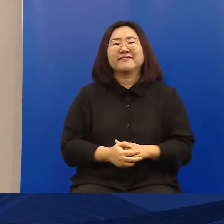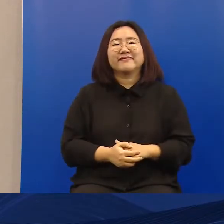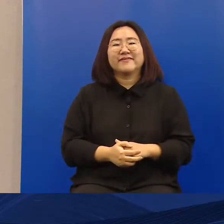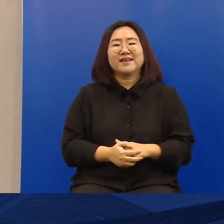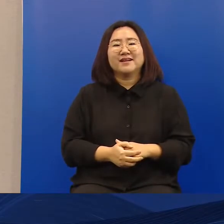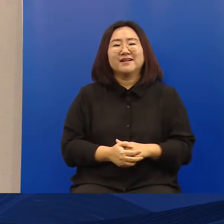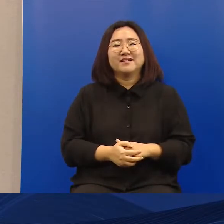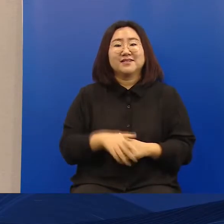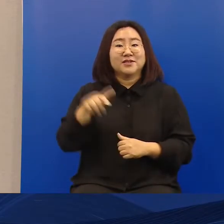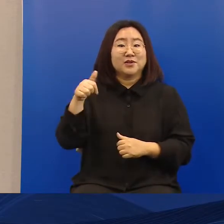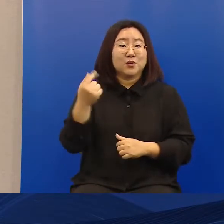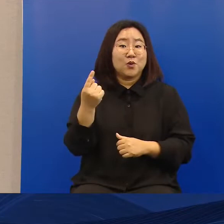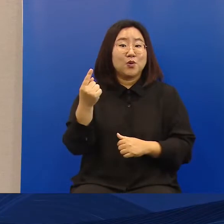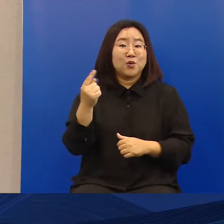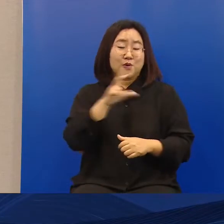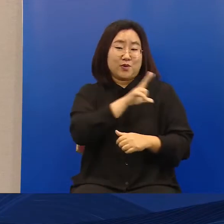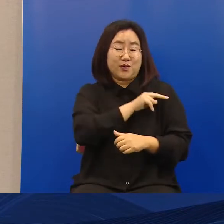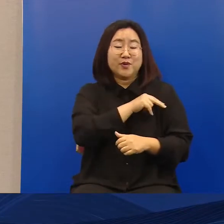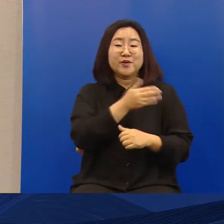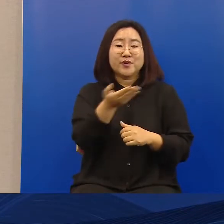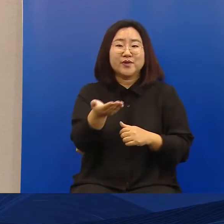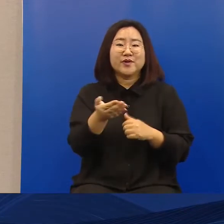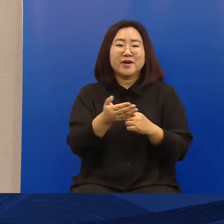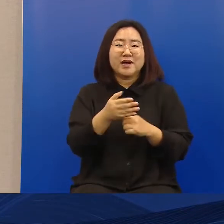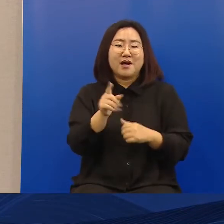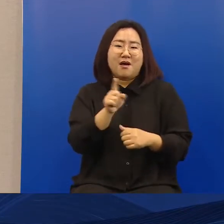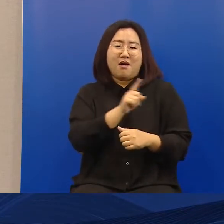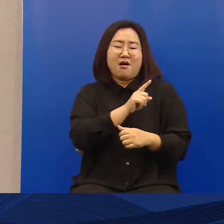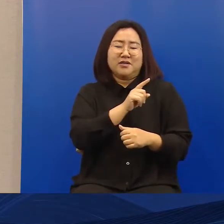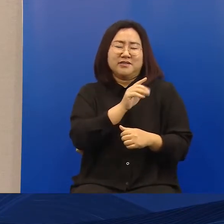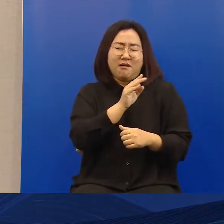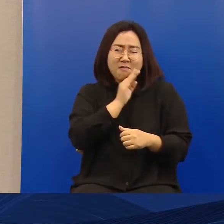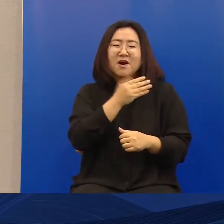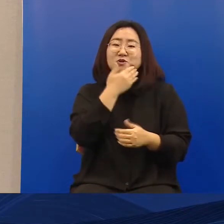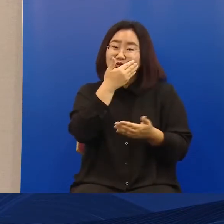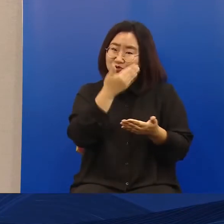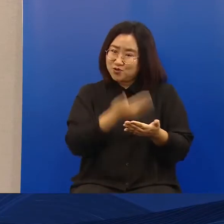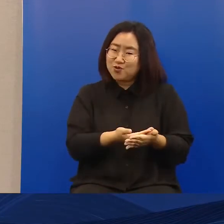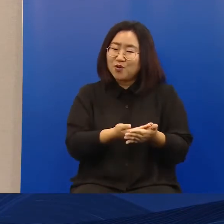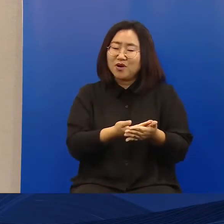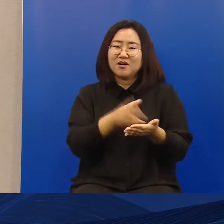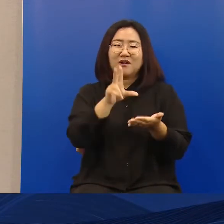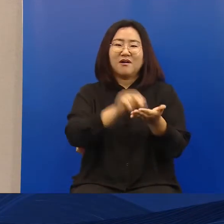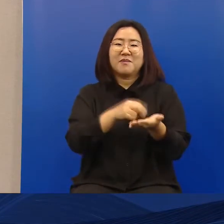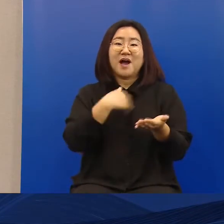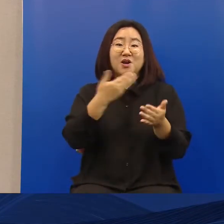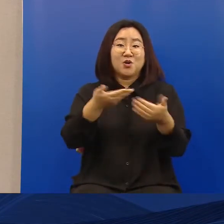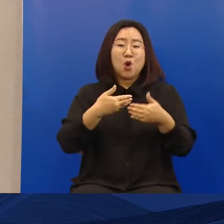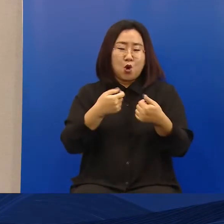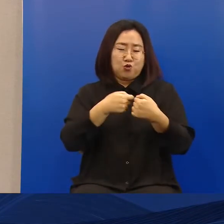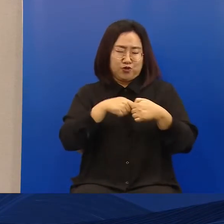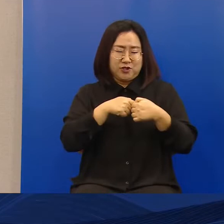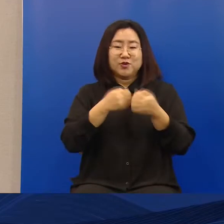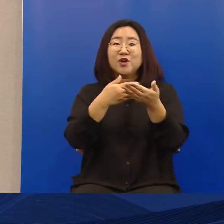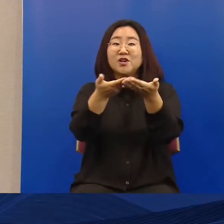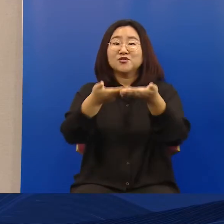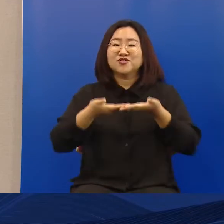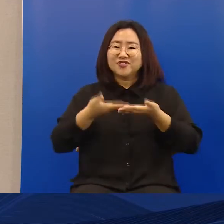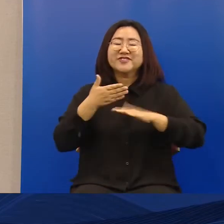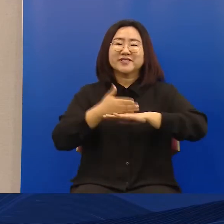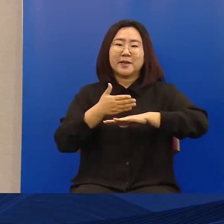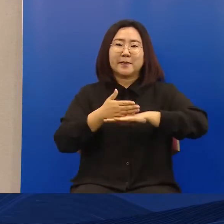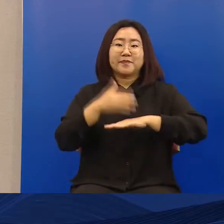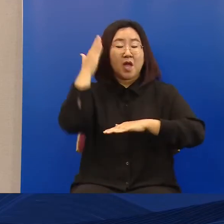감사합니다. 우리 고영인 의원님 매우 중요한 아젠다를 또 구체적으로 던져주셨습니다.